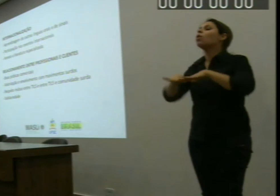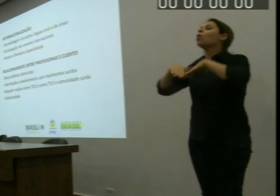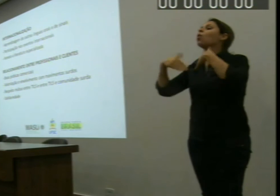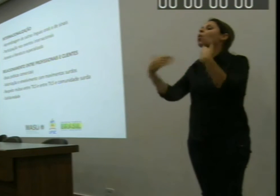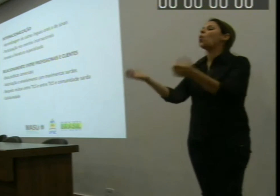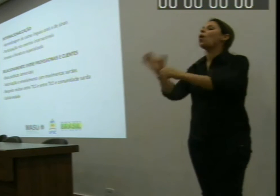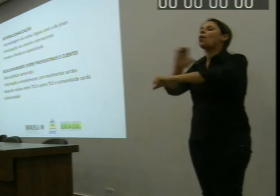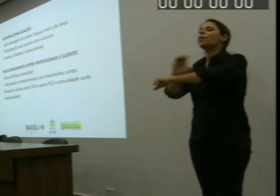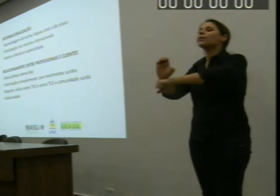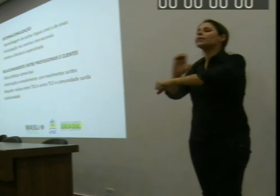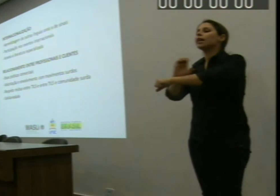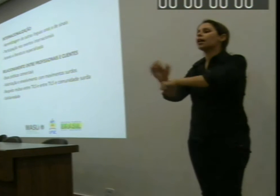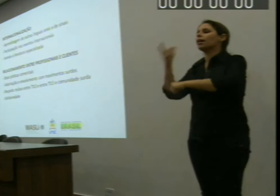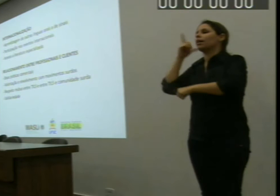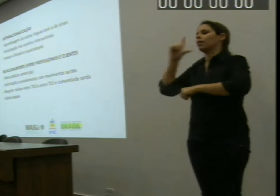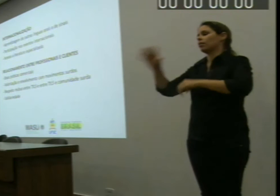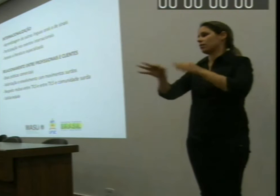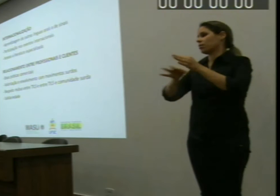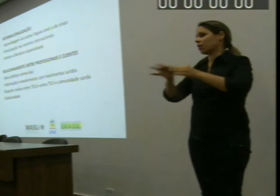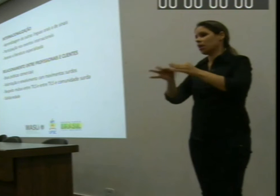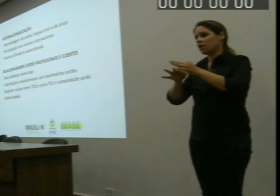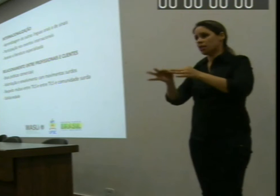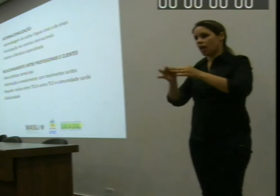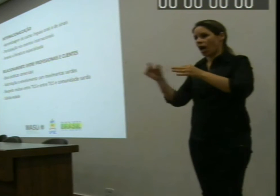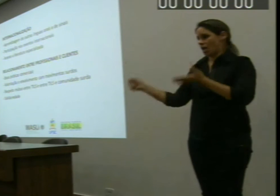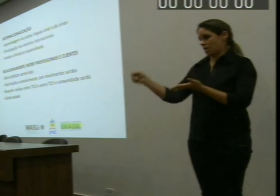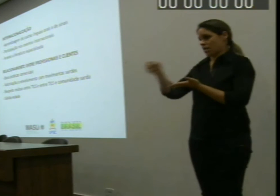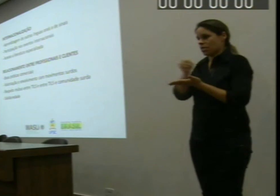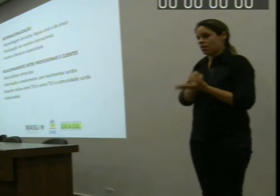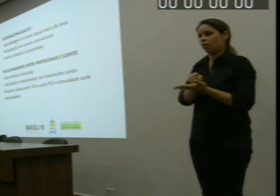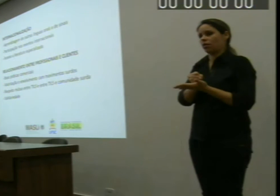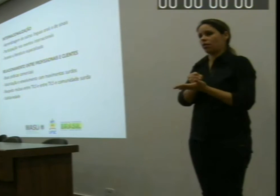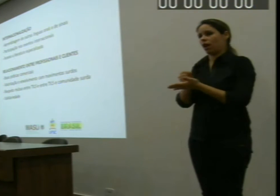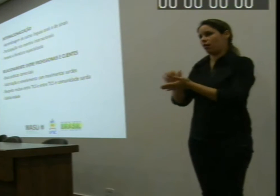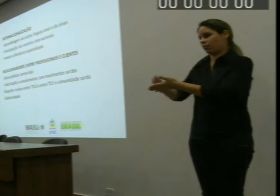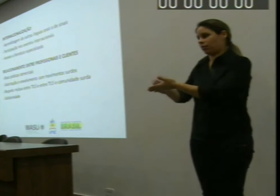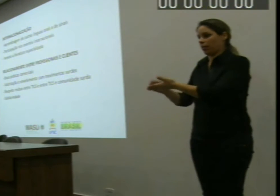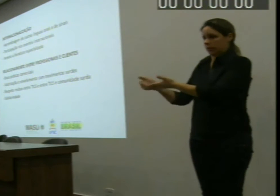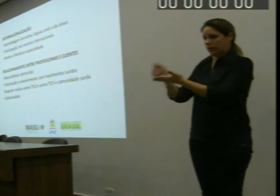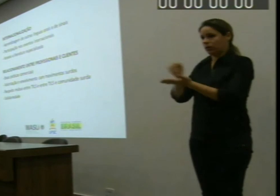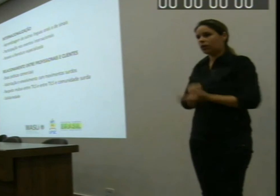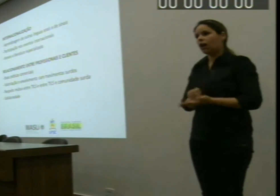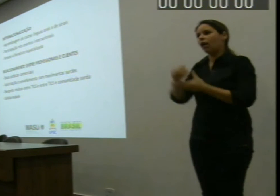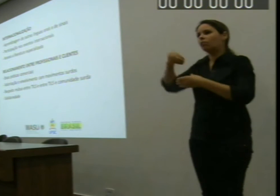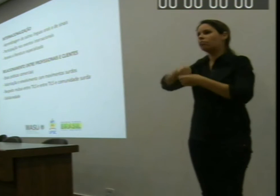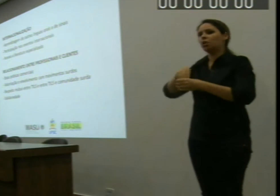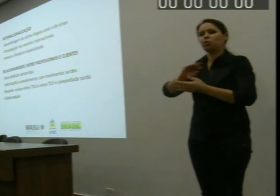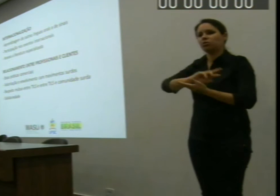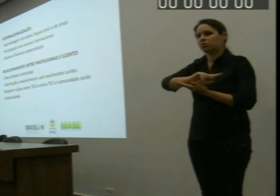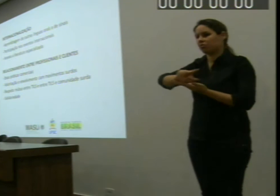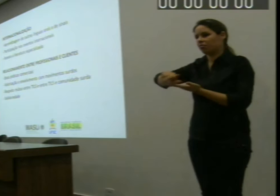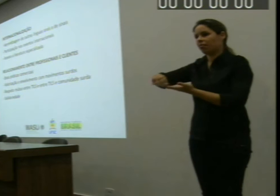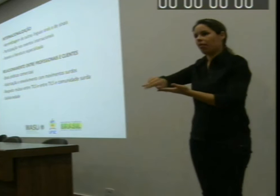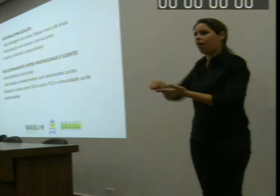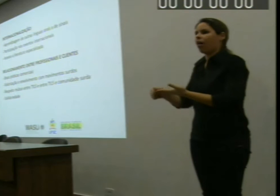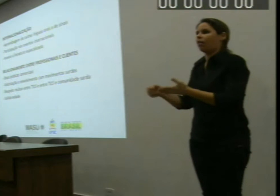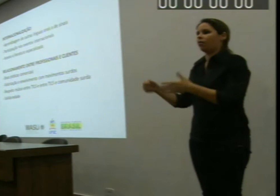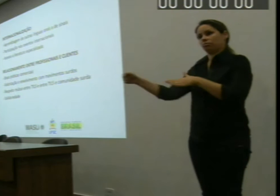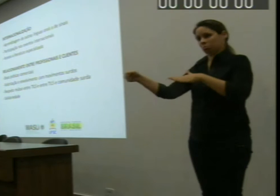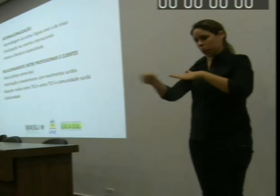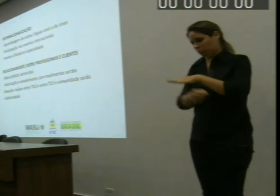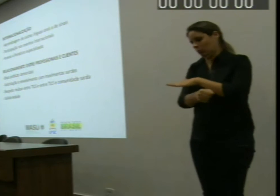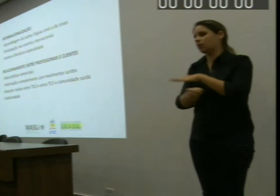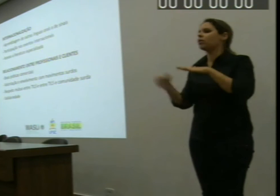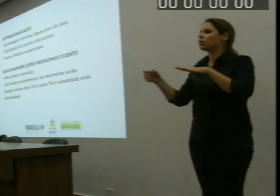todas as repartições o fato é que os 10 anos passaram eem nenhum estado conseguiu fazer isso Nenhum município conseguiu fazer isso nem o governo federal